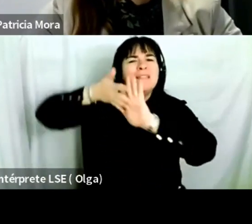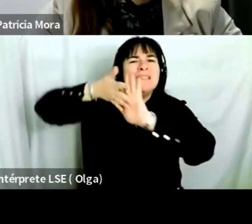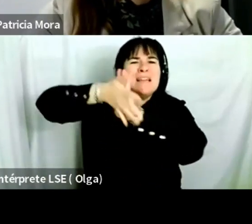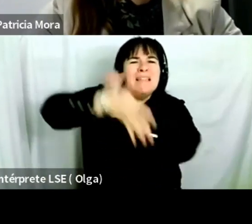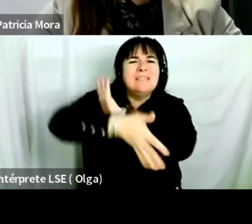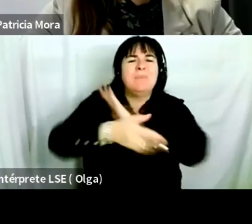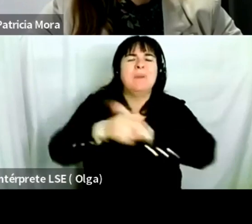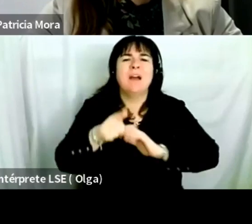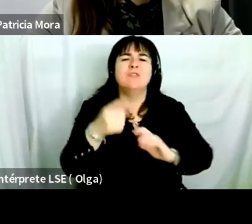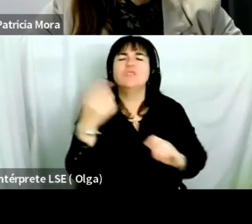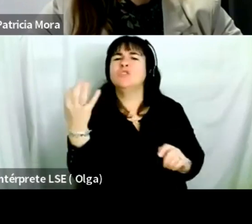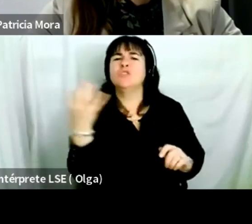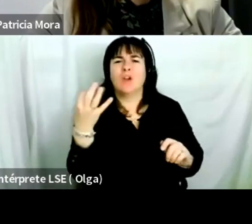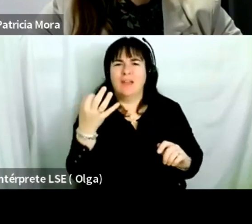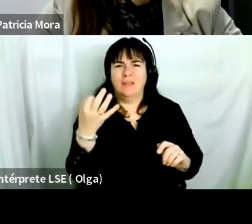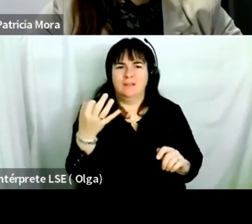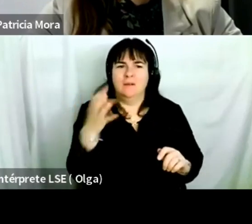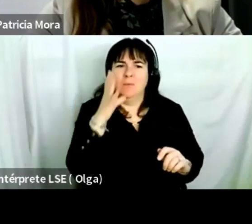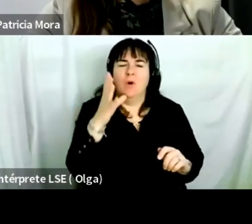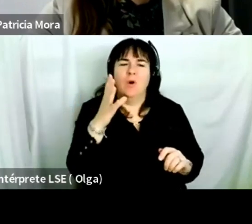es una frase